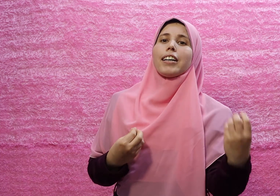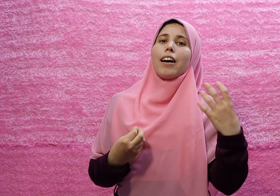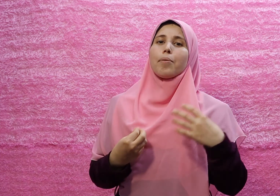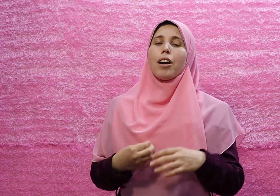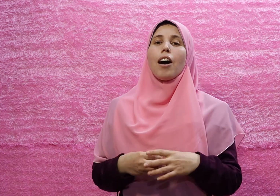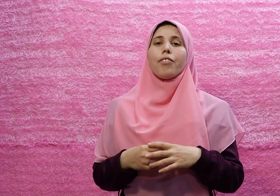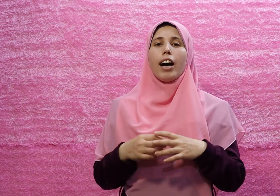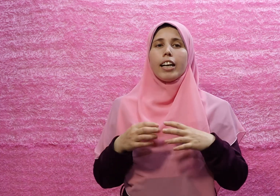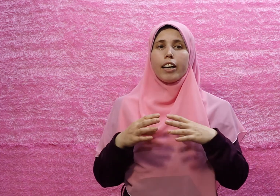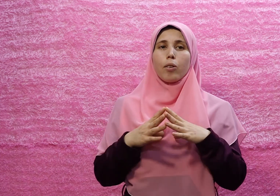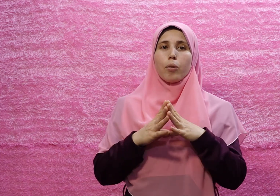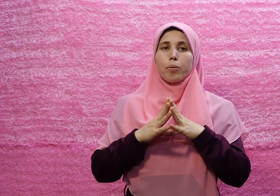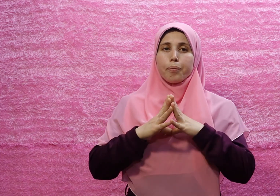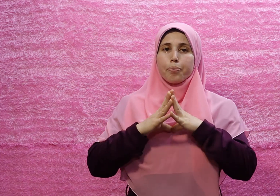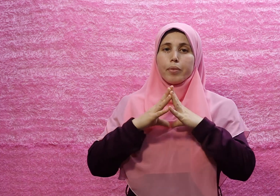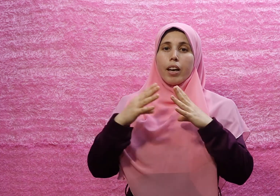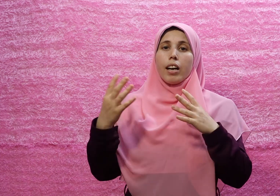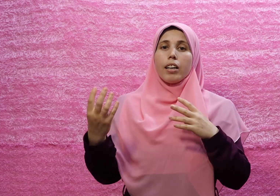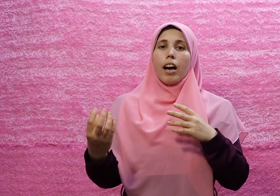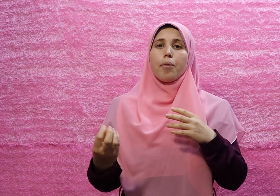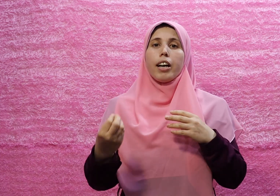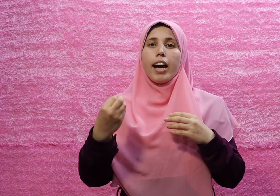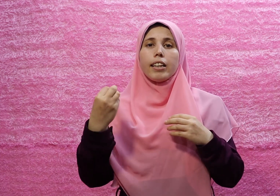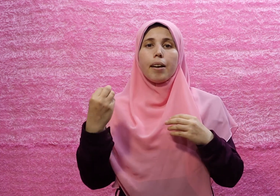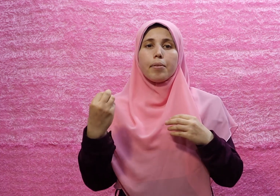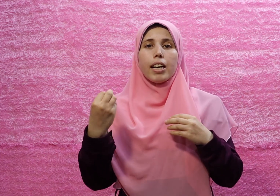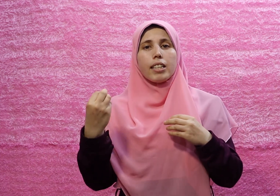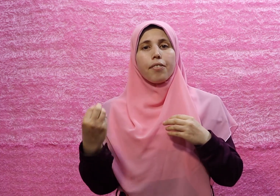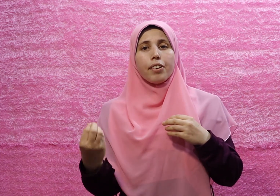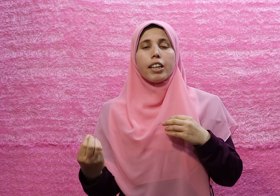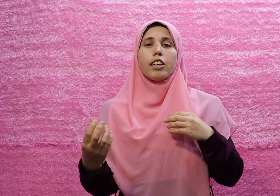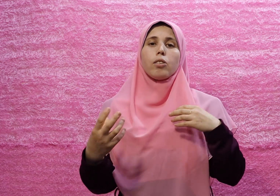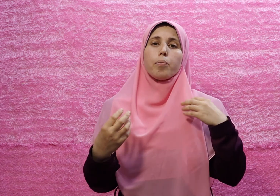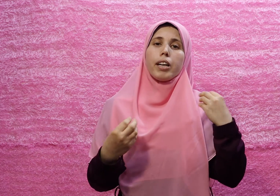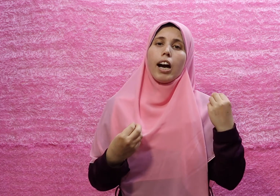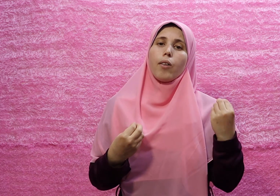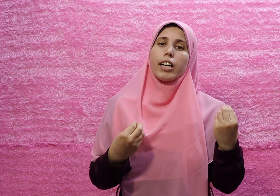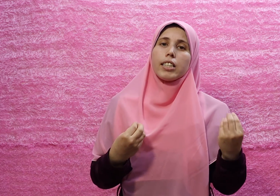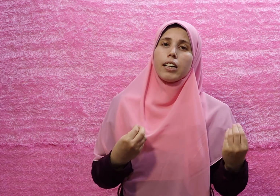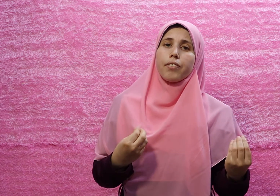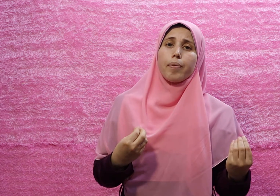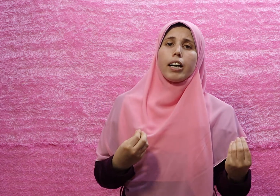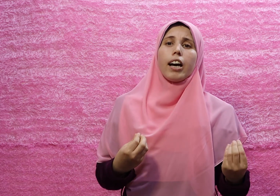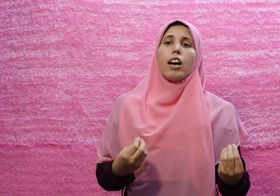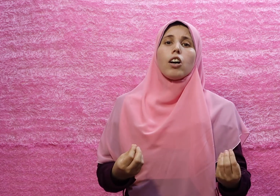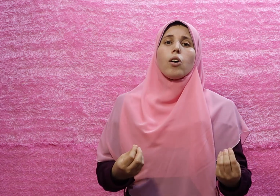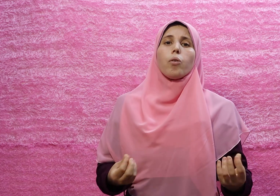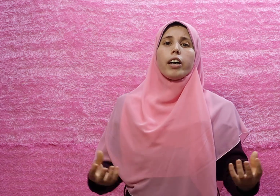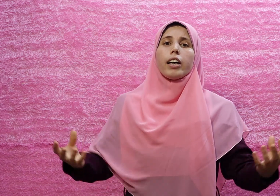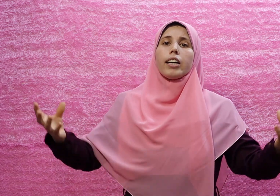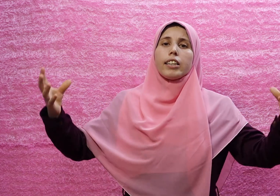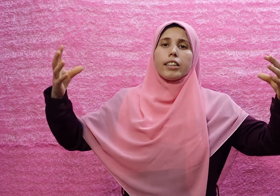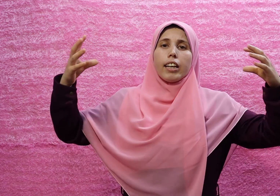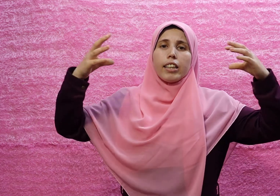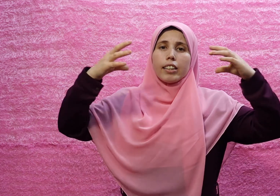مكه. برافو عليكم. ابونا ادم نزل في الهند وامنا حواء نزلت في مكه، والاتنين